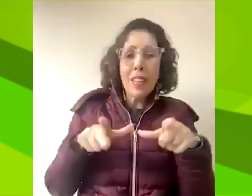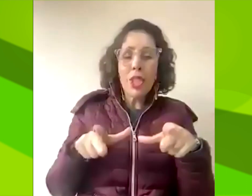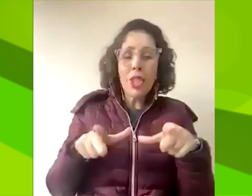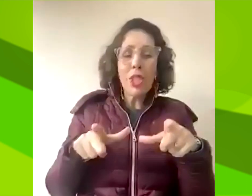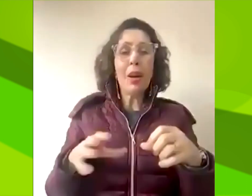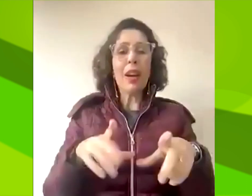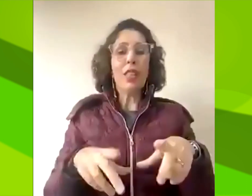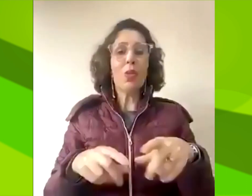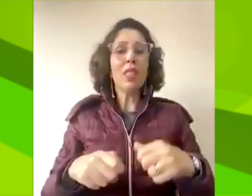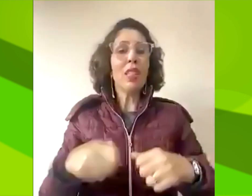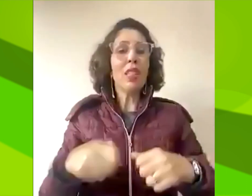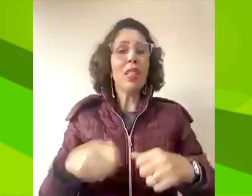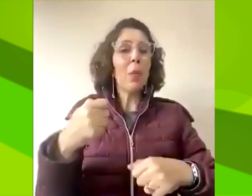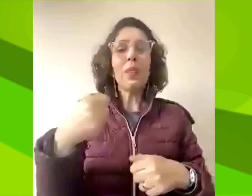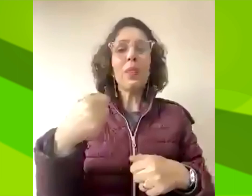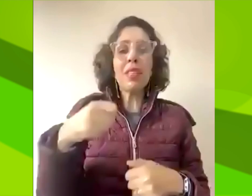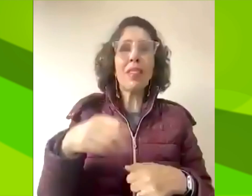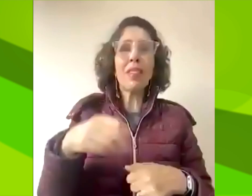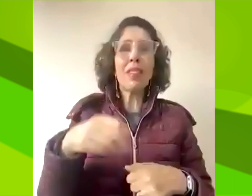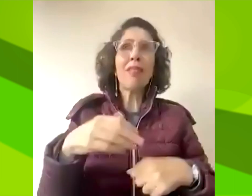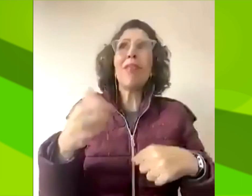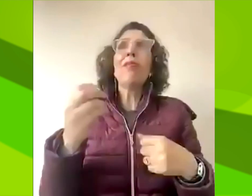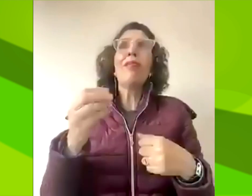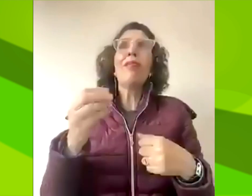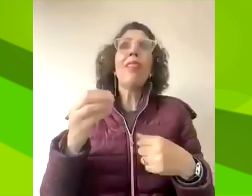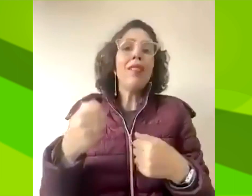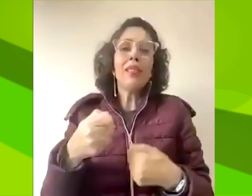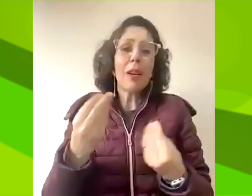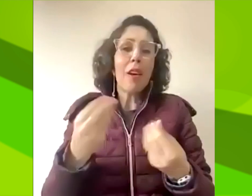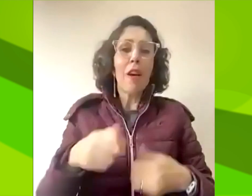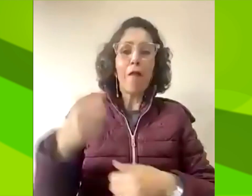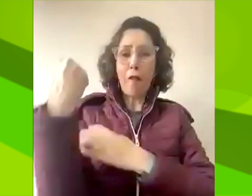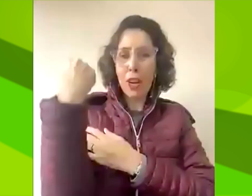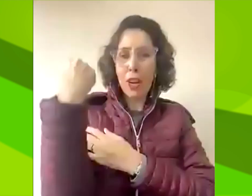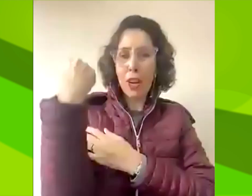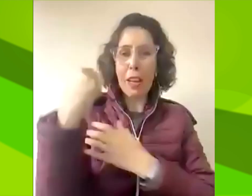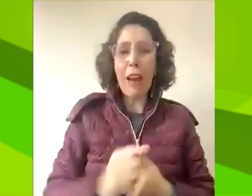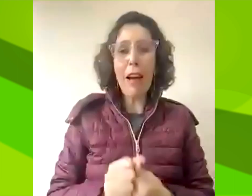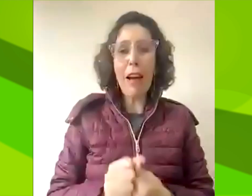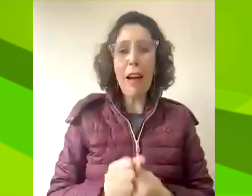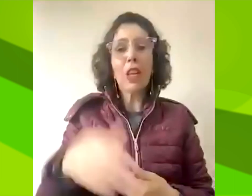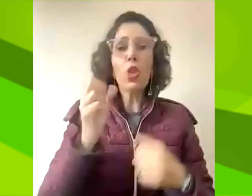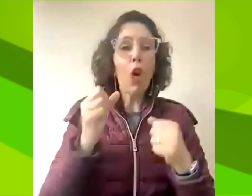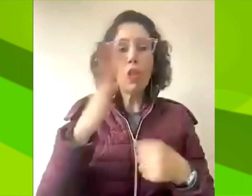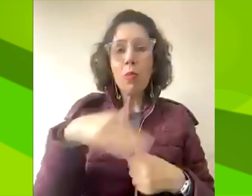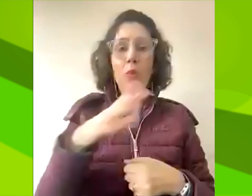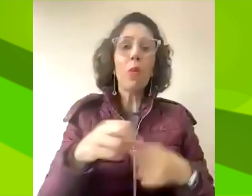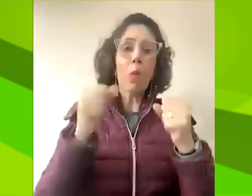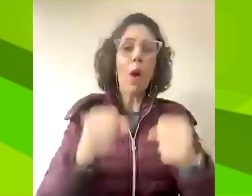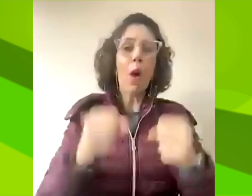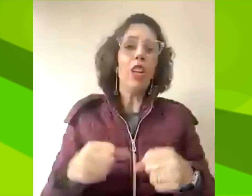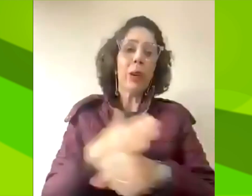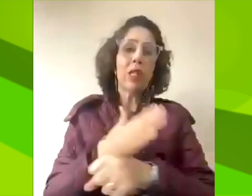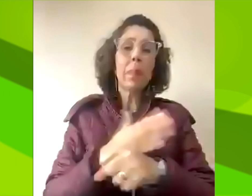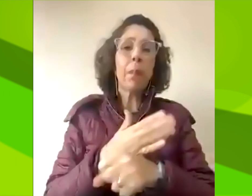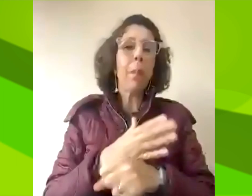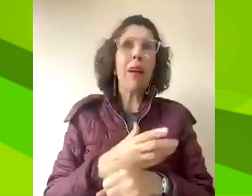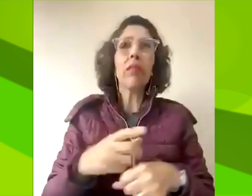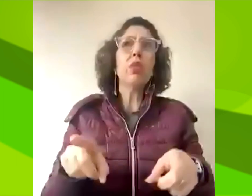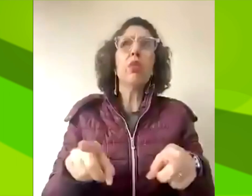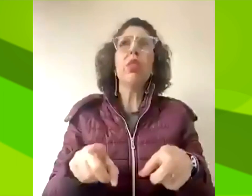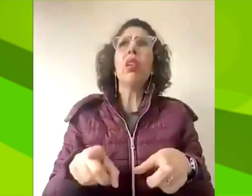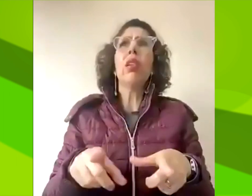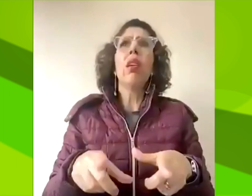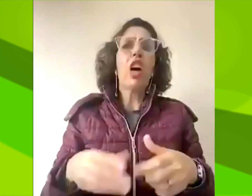estreitinha, é mais reduzida, não precisa tanta força, né? E todo mundo pode participar,